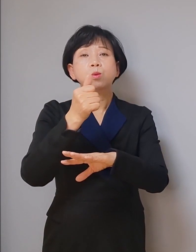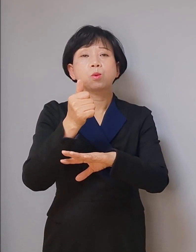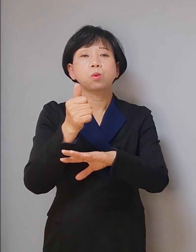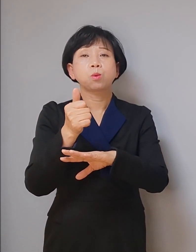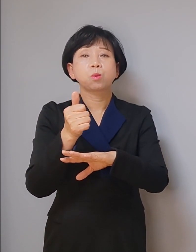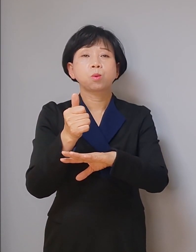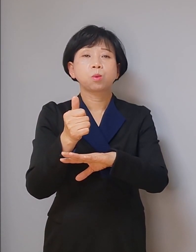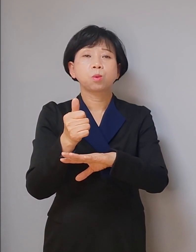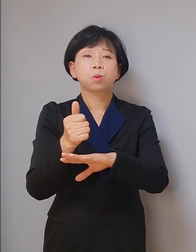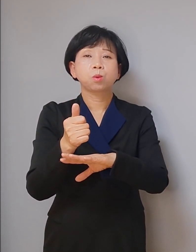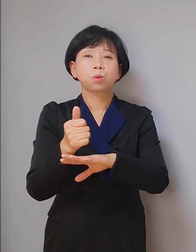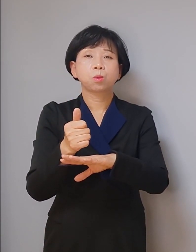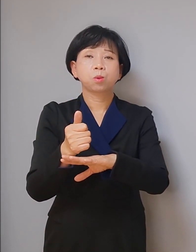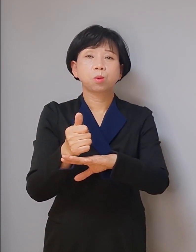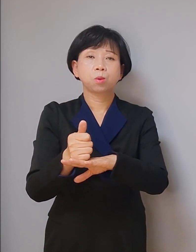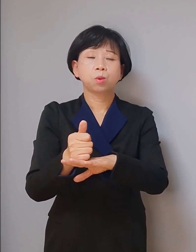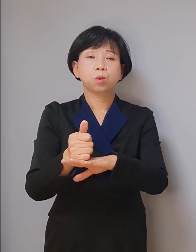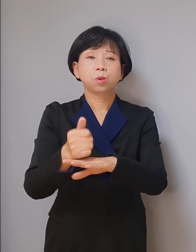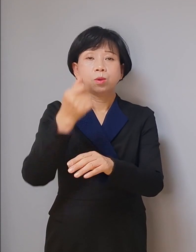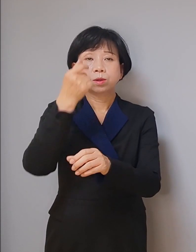왕이요